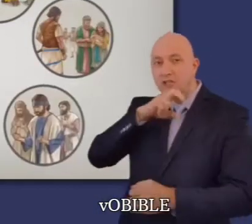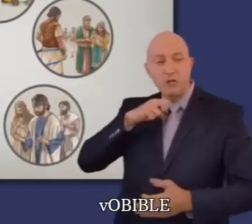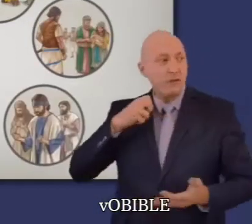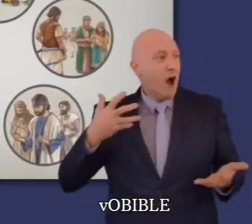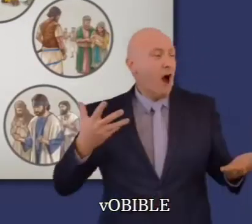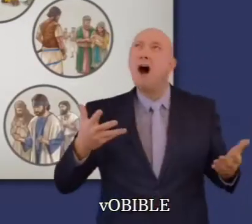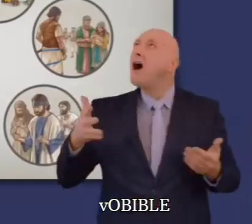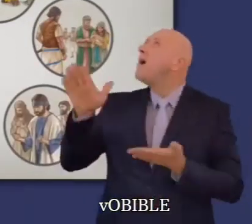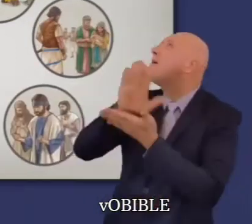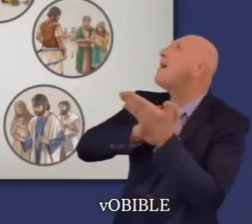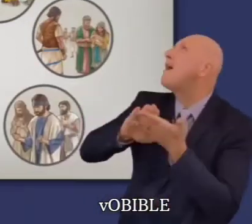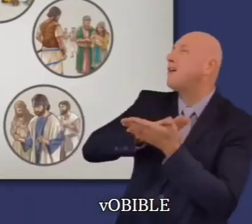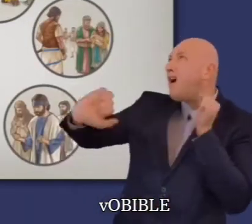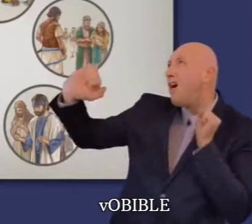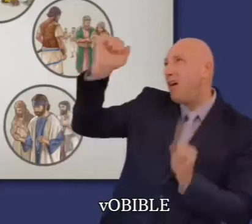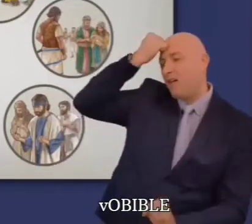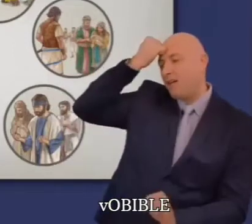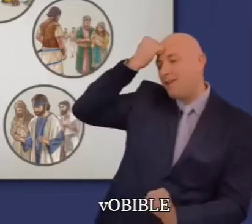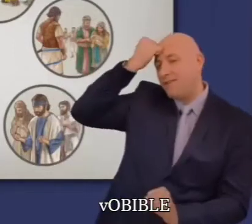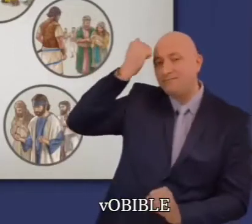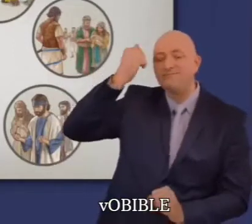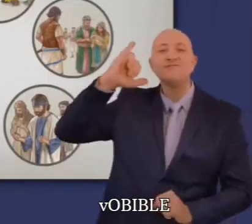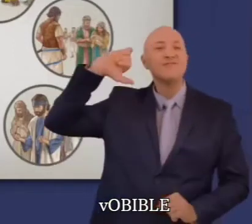les prendront au piège du faux culte.